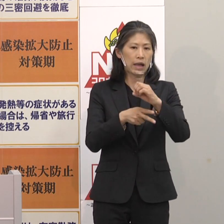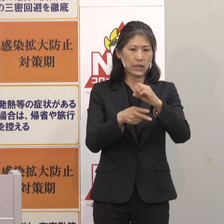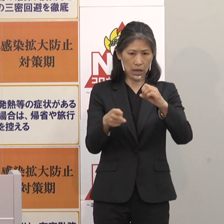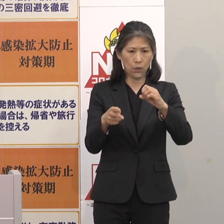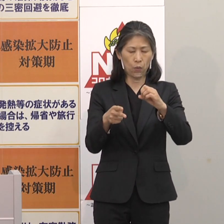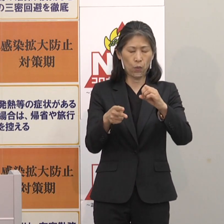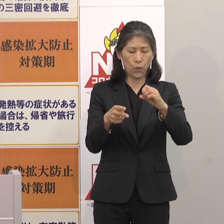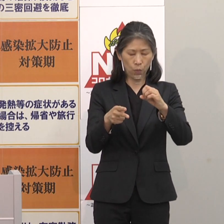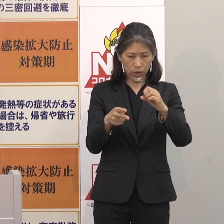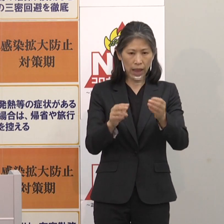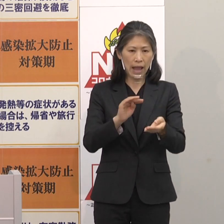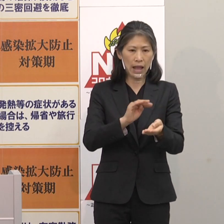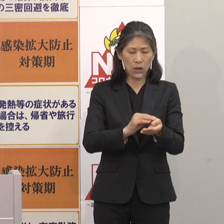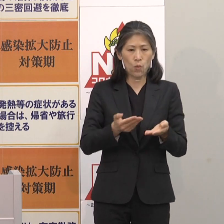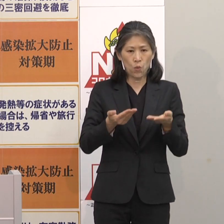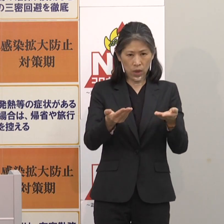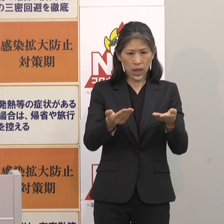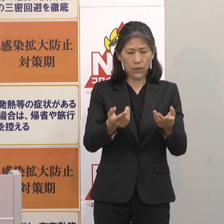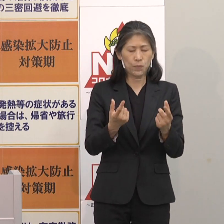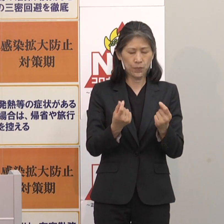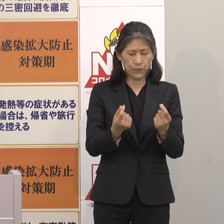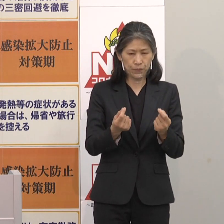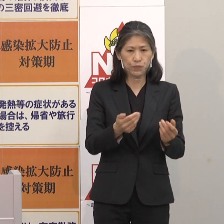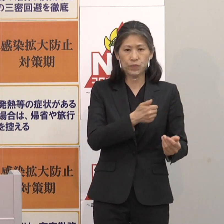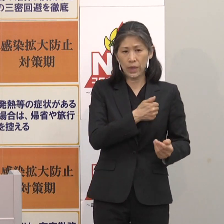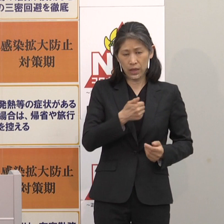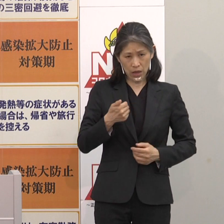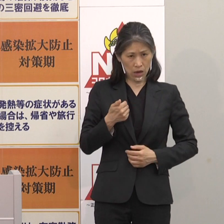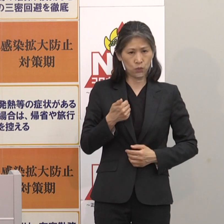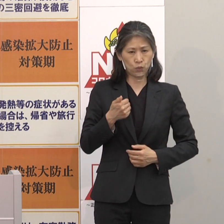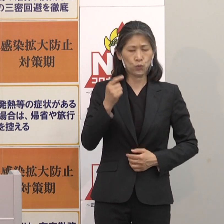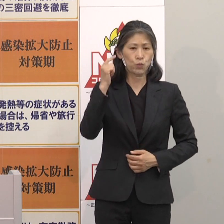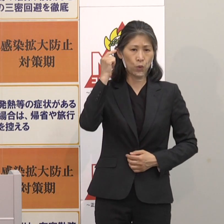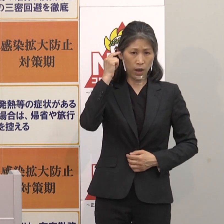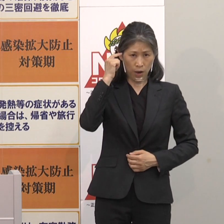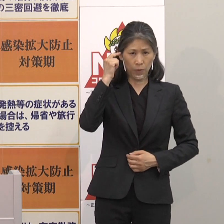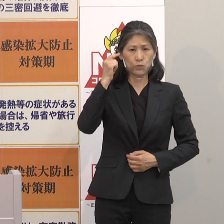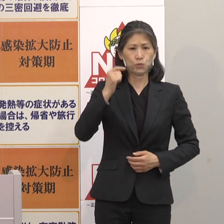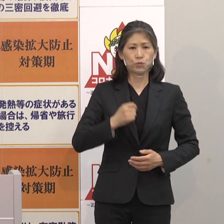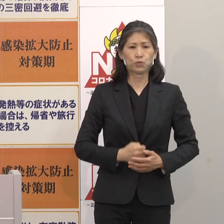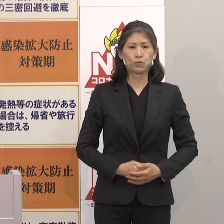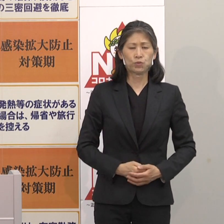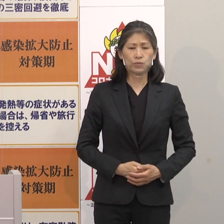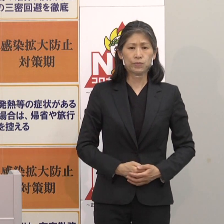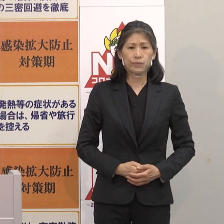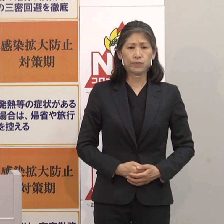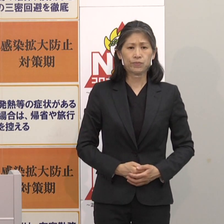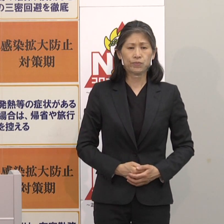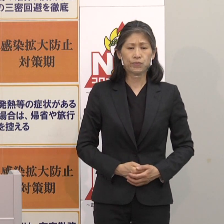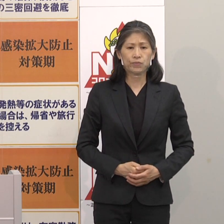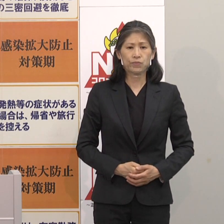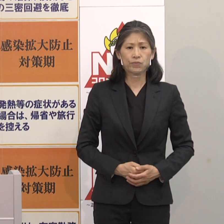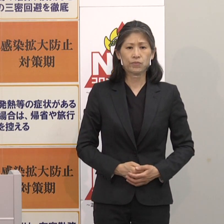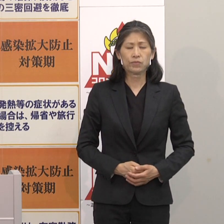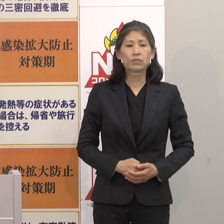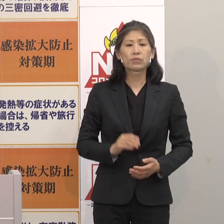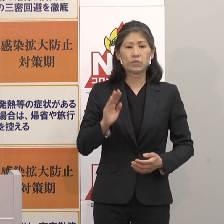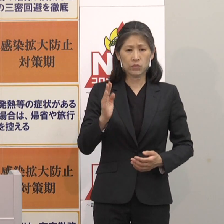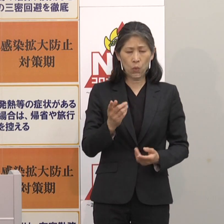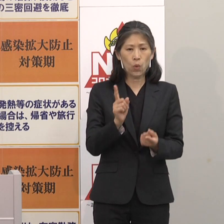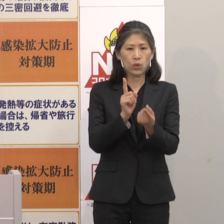な方に適切な対応ができている状況にあると考えておりますけれども、対策機とし